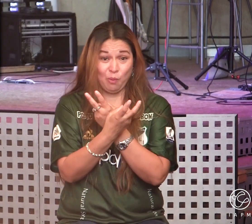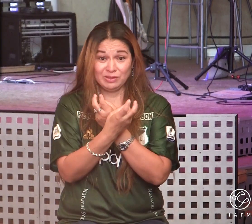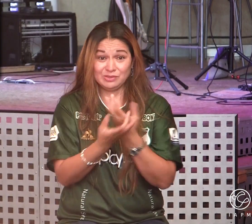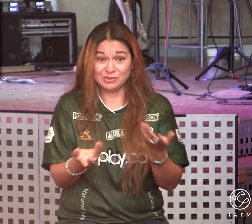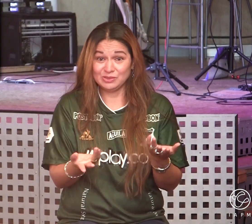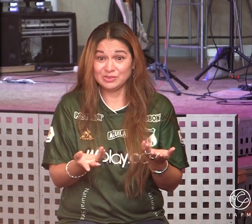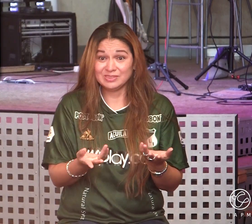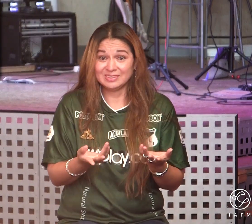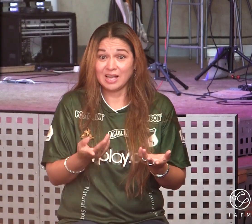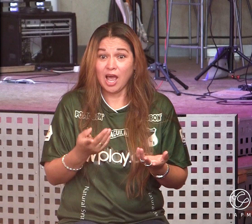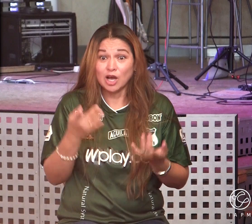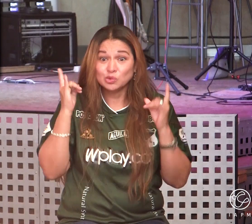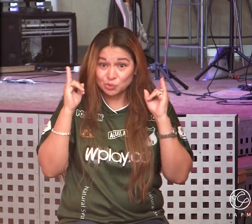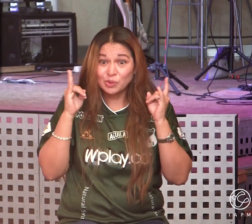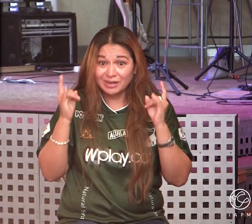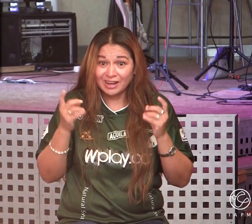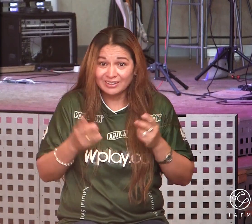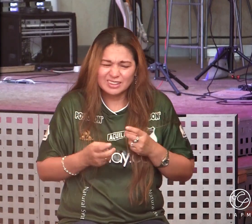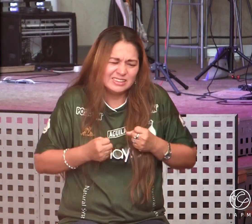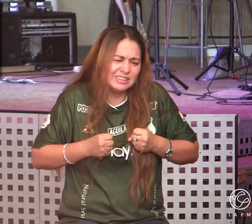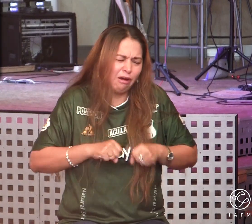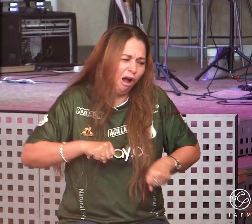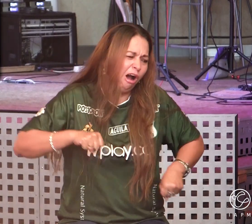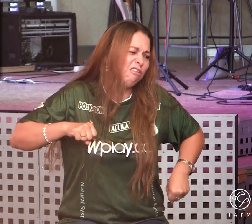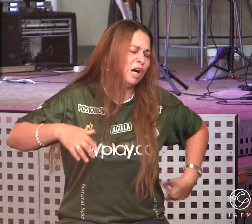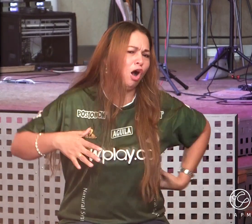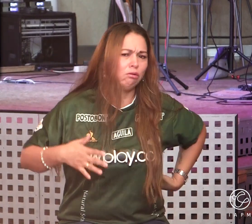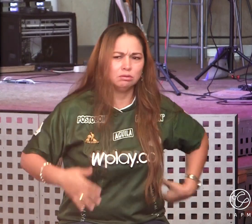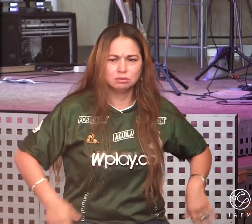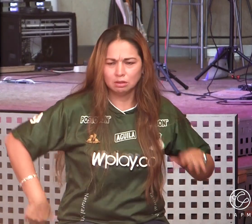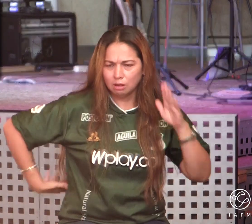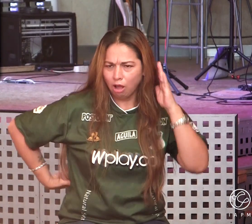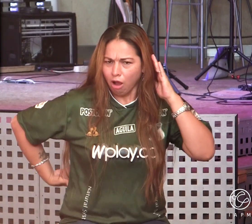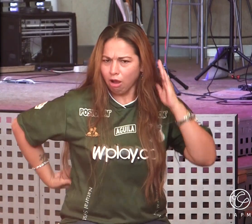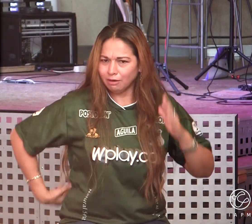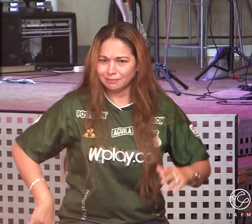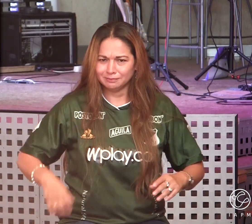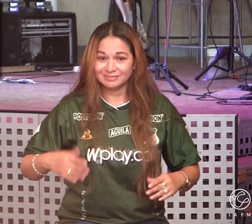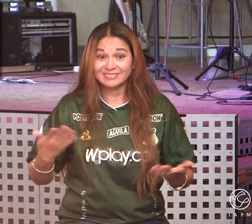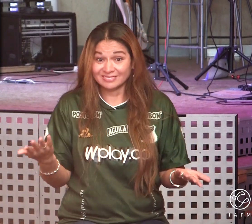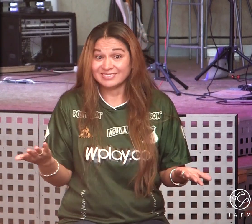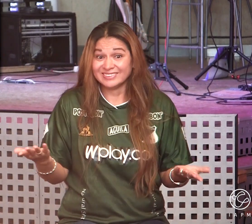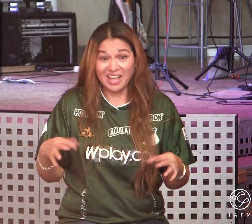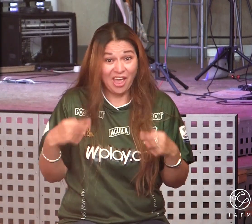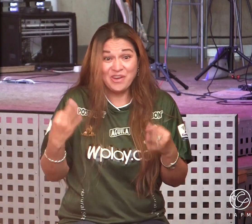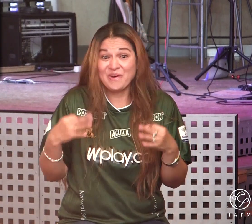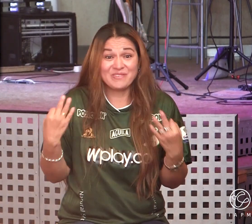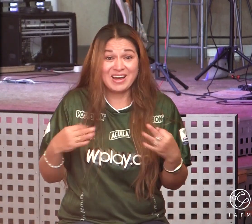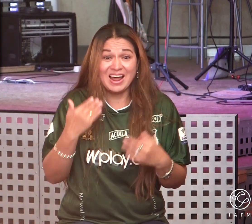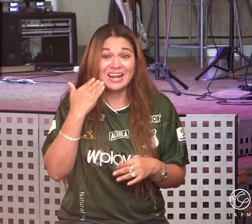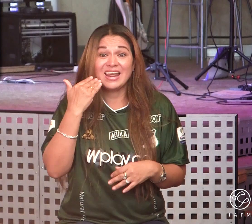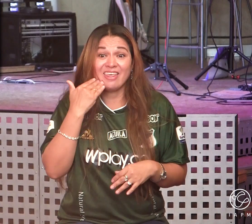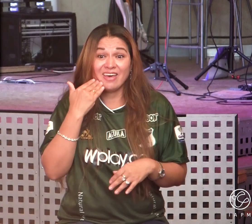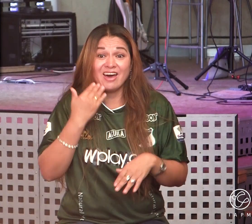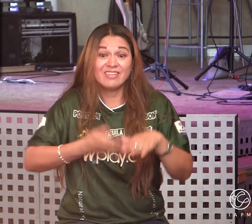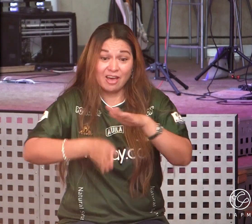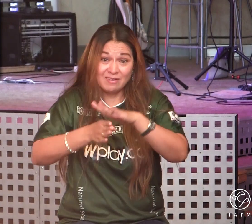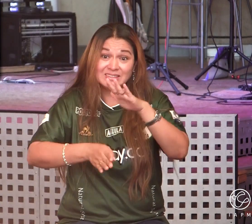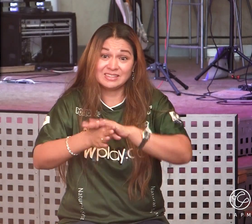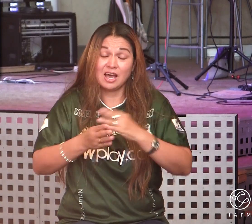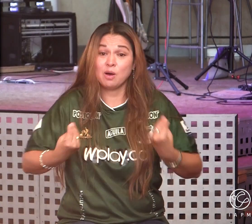Ahora, si tienes mucho menos de esa edad y ya te está pasando eso, bueno, yo creo que queremos orar por ti entonces.